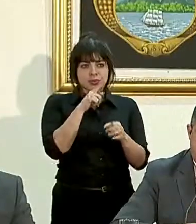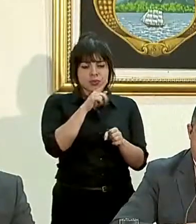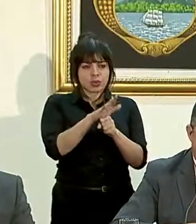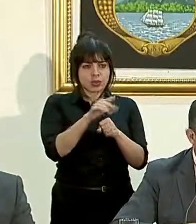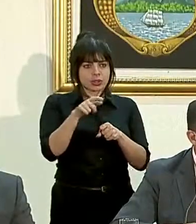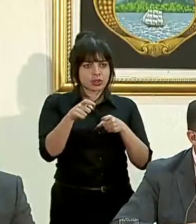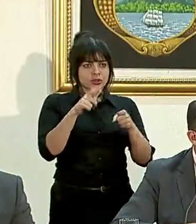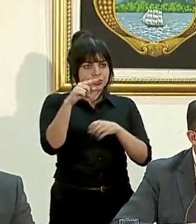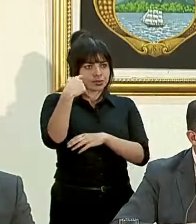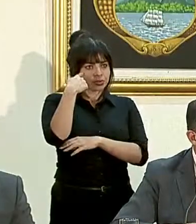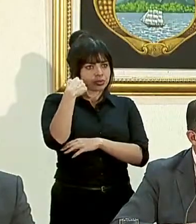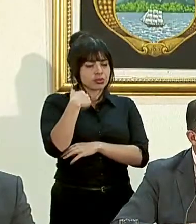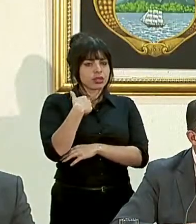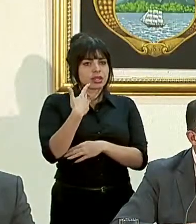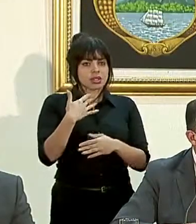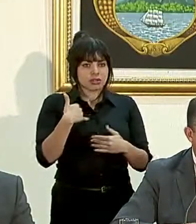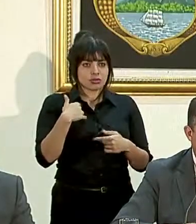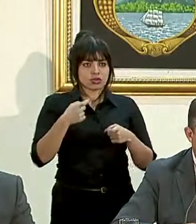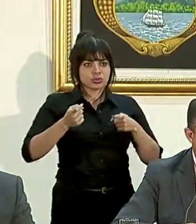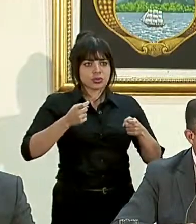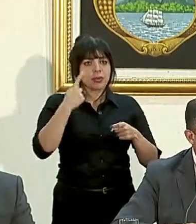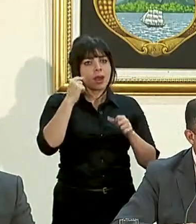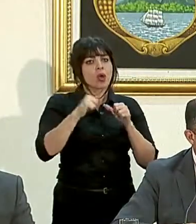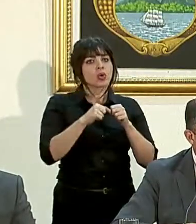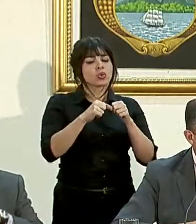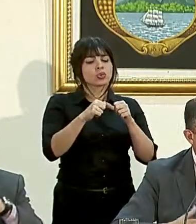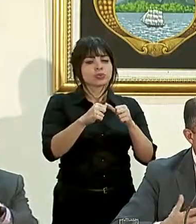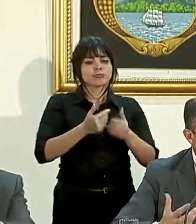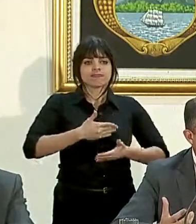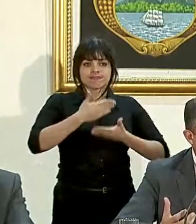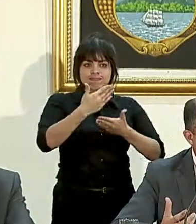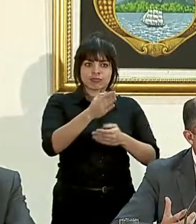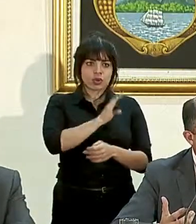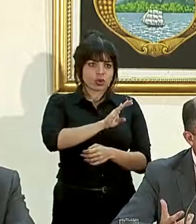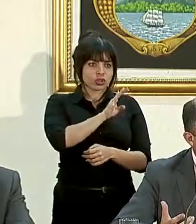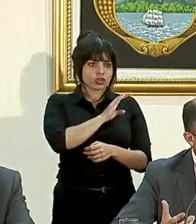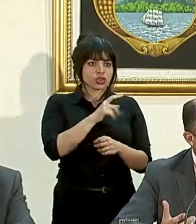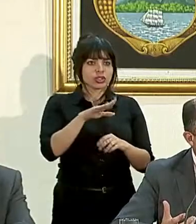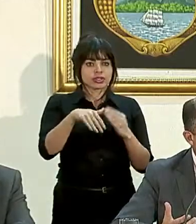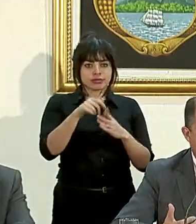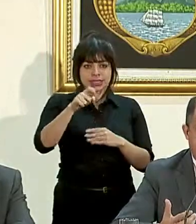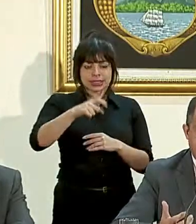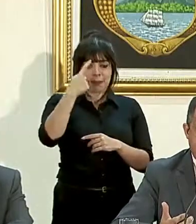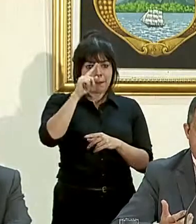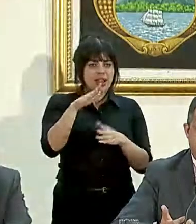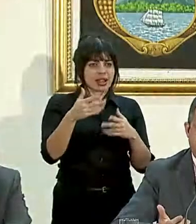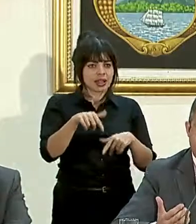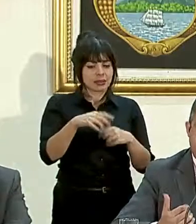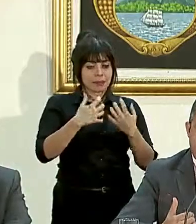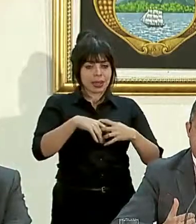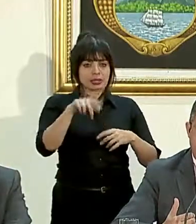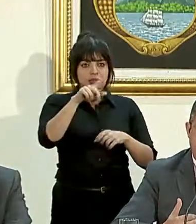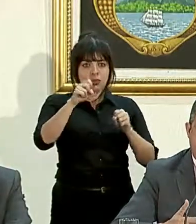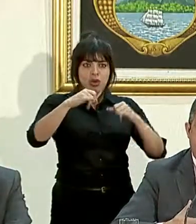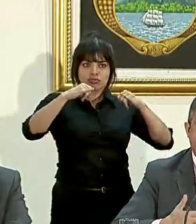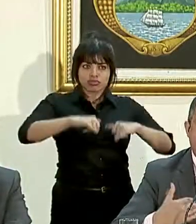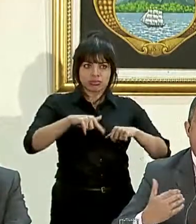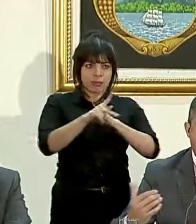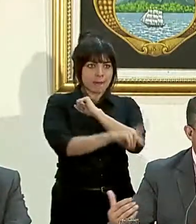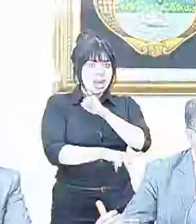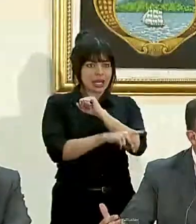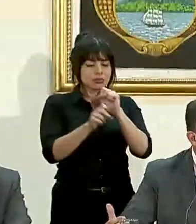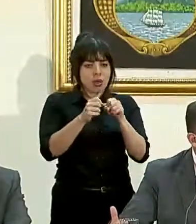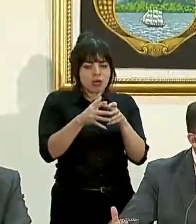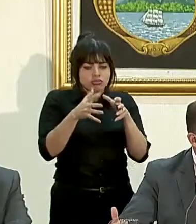de la administración que presido de continuar ofreciendo las condiciones necesarias para que estas empresas permanezcan en el país